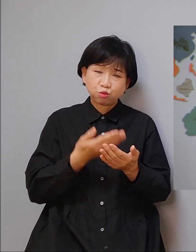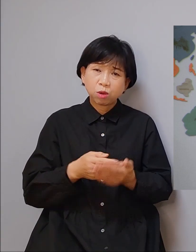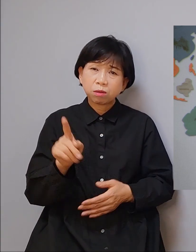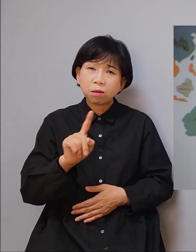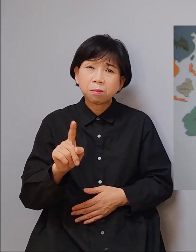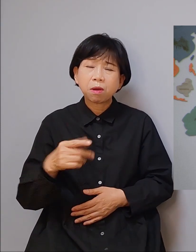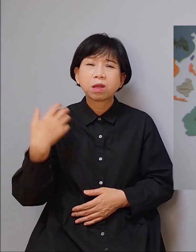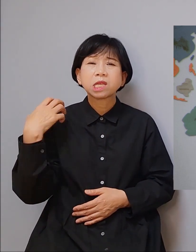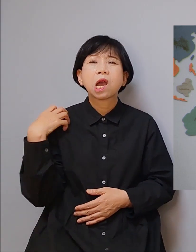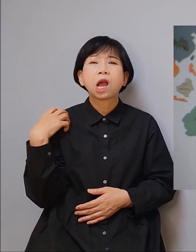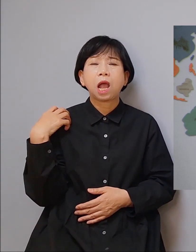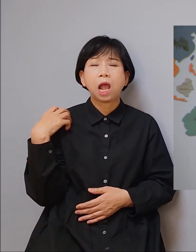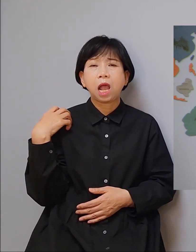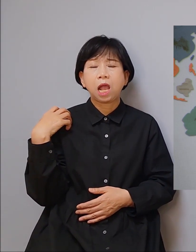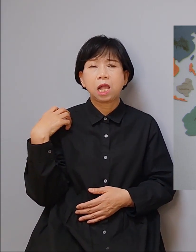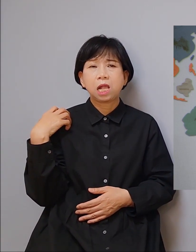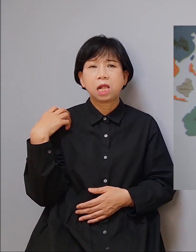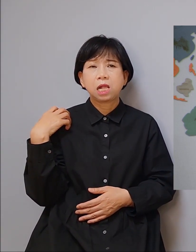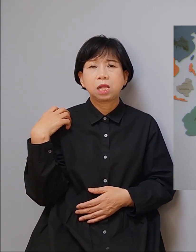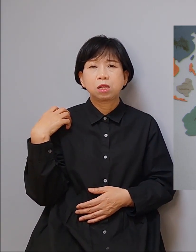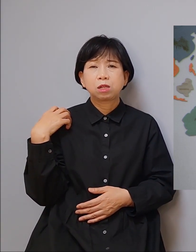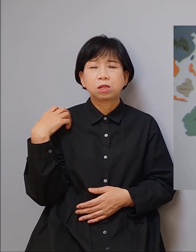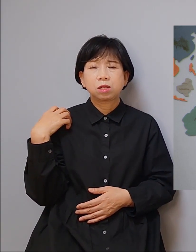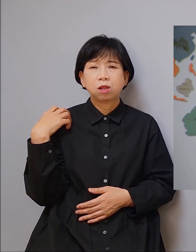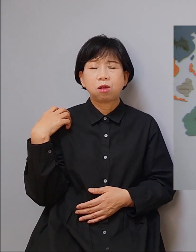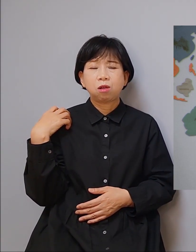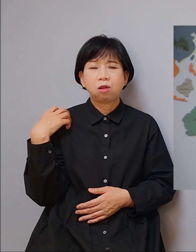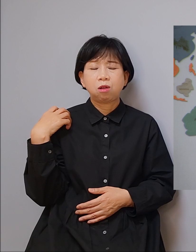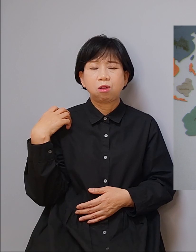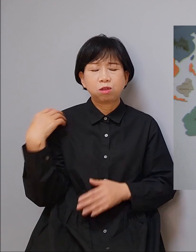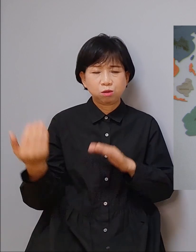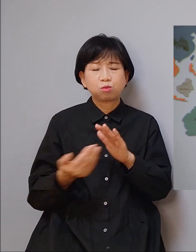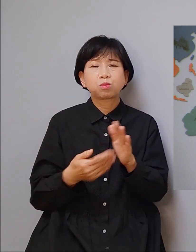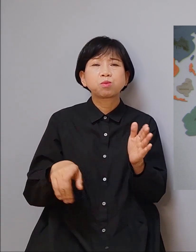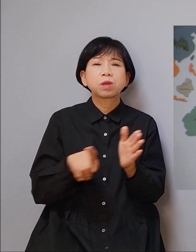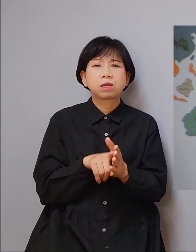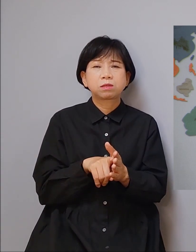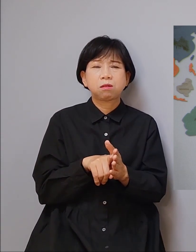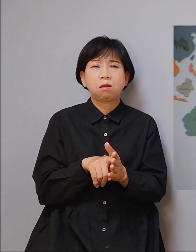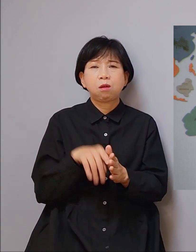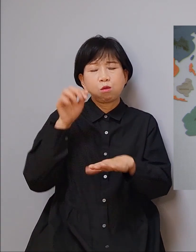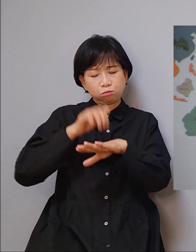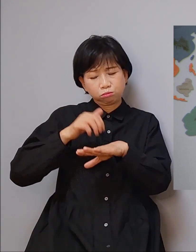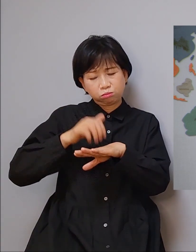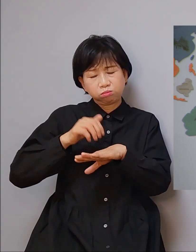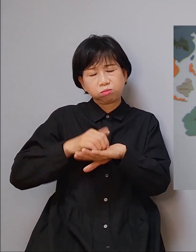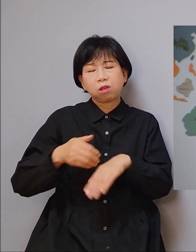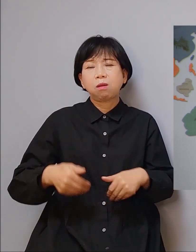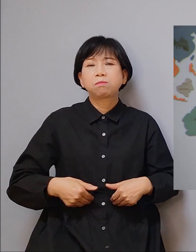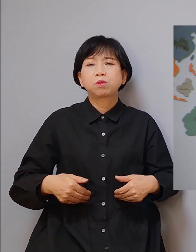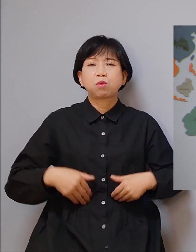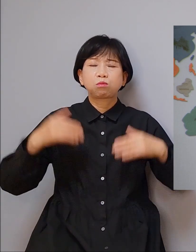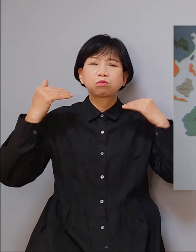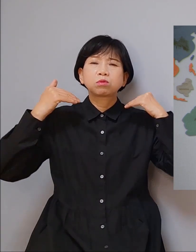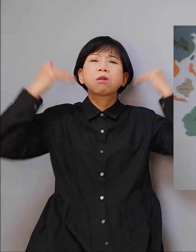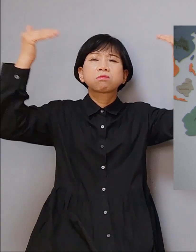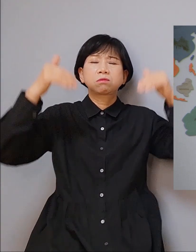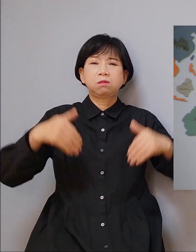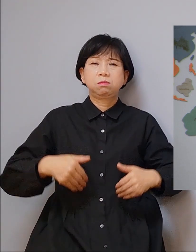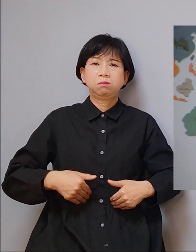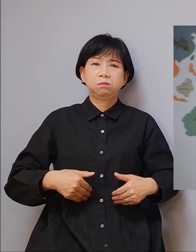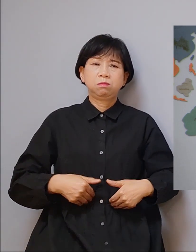그 역할을 시작하기 전까지 가장 오래 기다려야 하며 가장 많이 단련되어 성장해야 하는